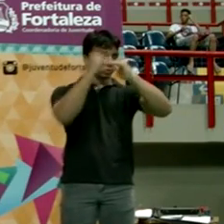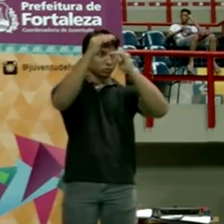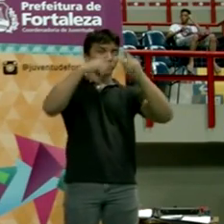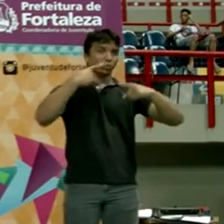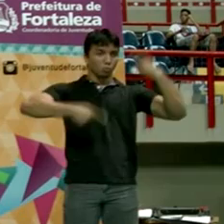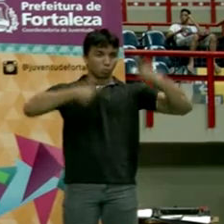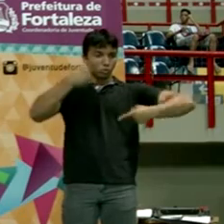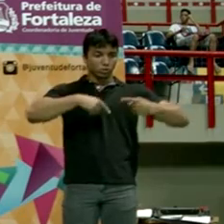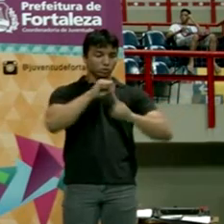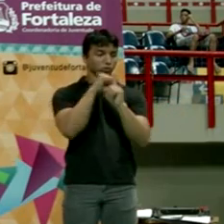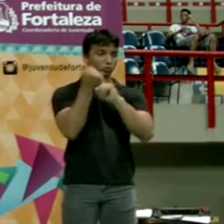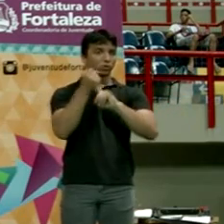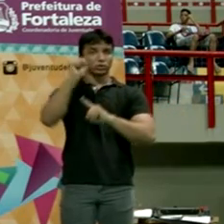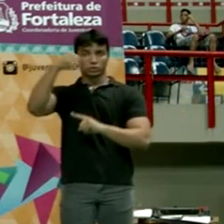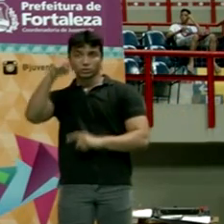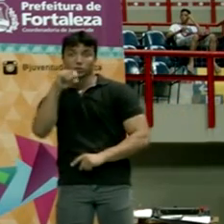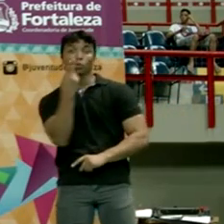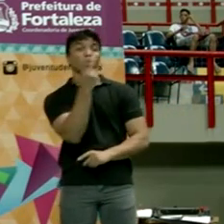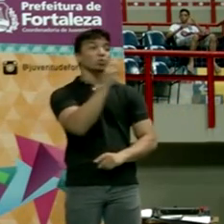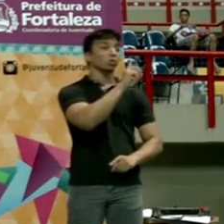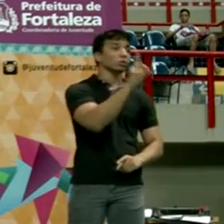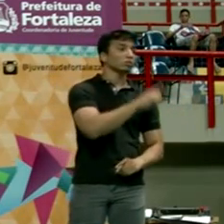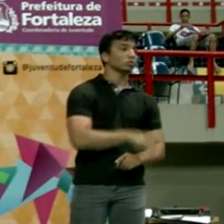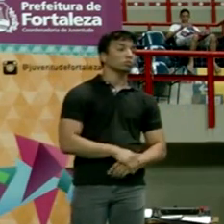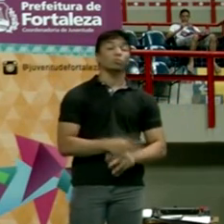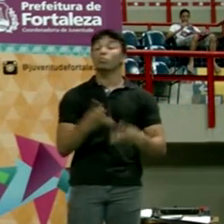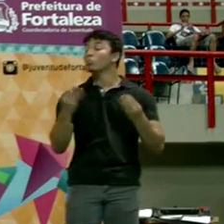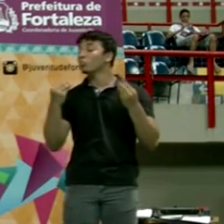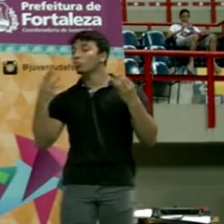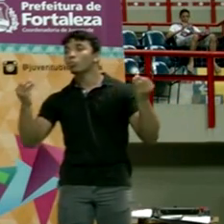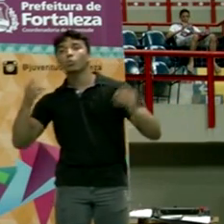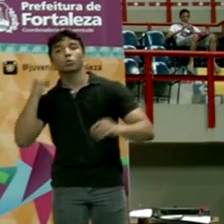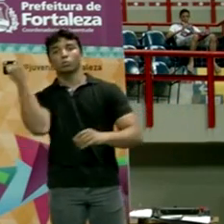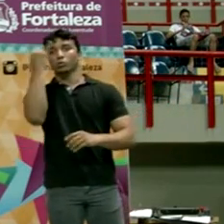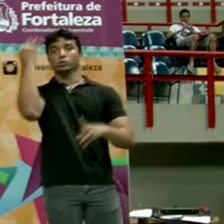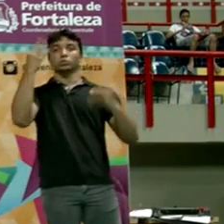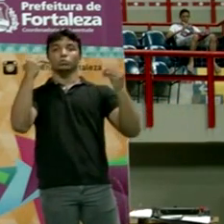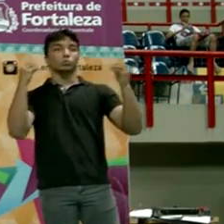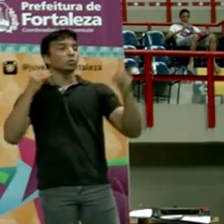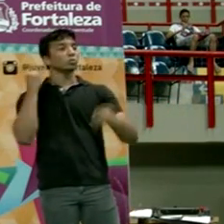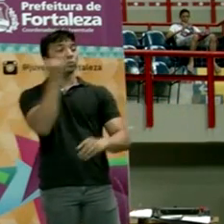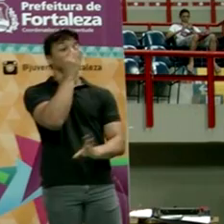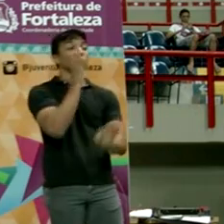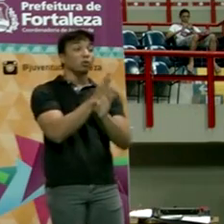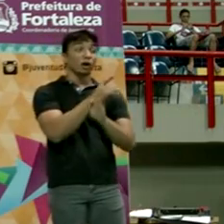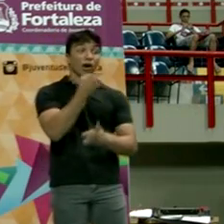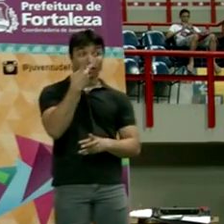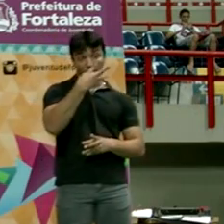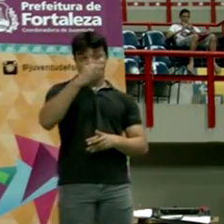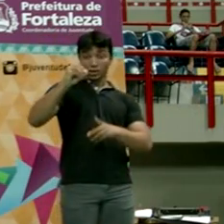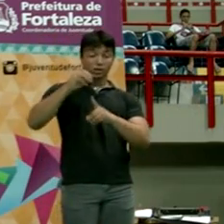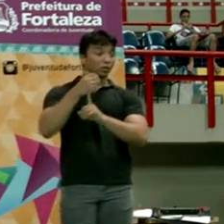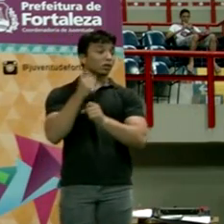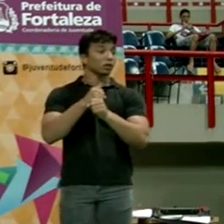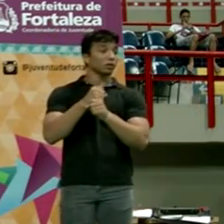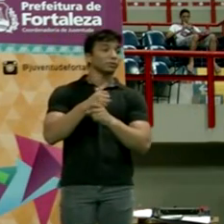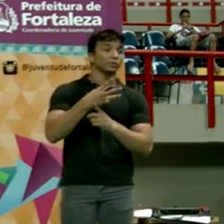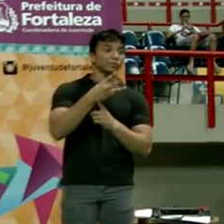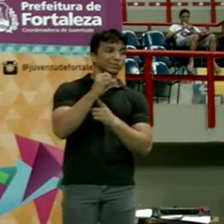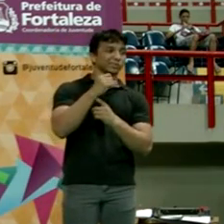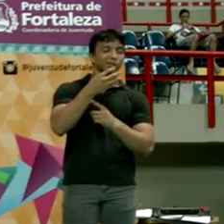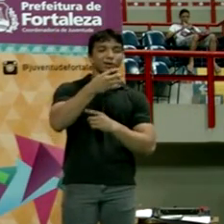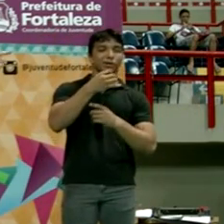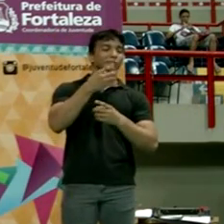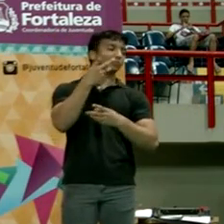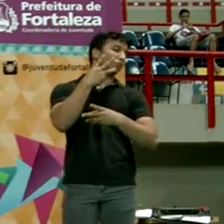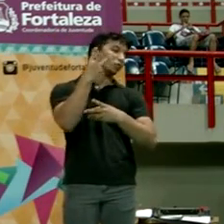evolução política e social no Brasil ou não? Muito importante. Sabe por quê? A Revolução de 30, com Getúlio